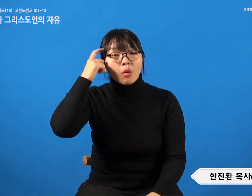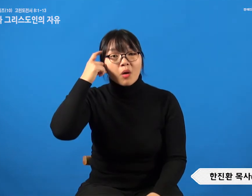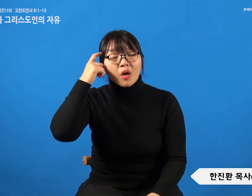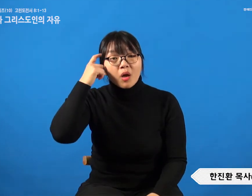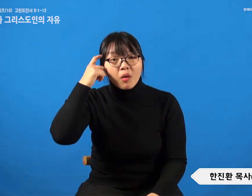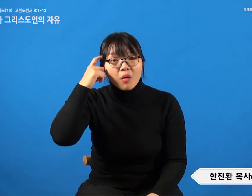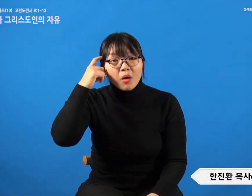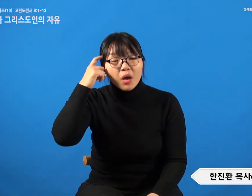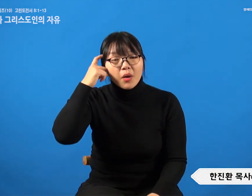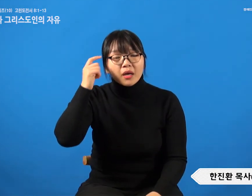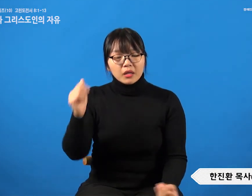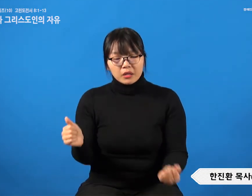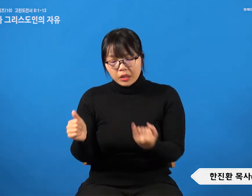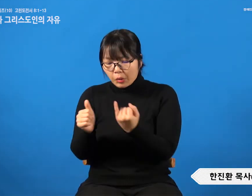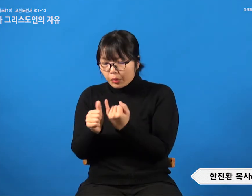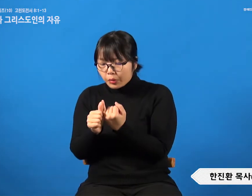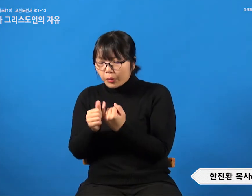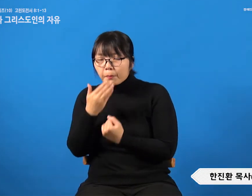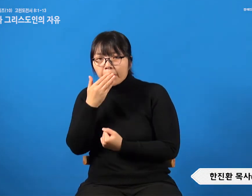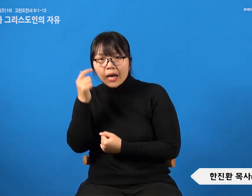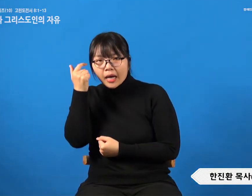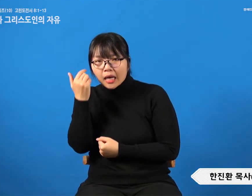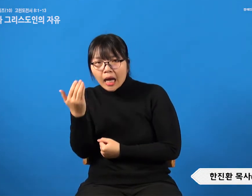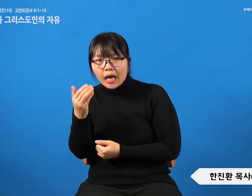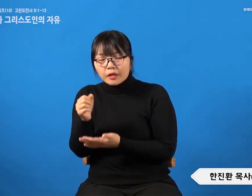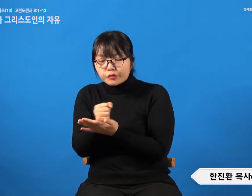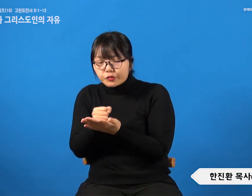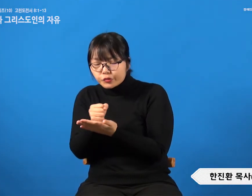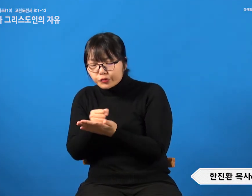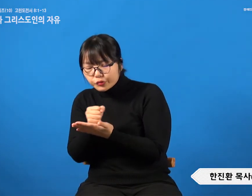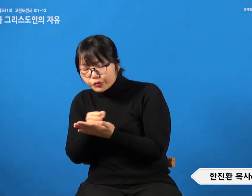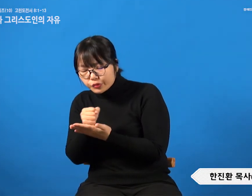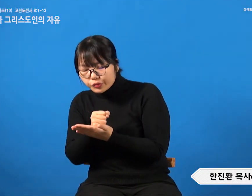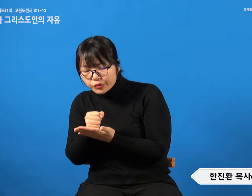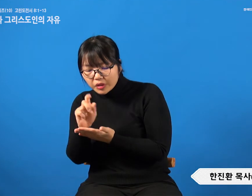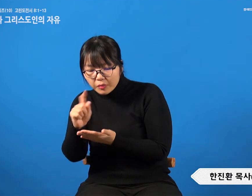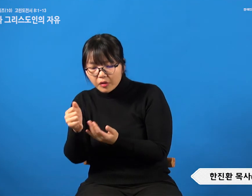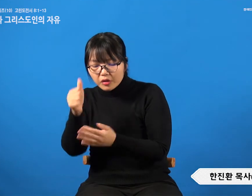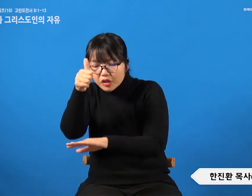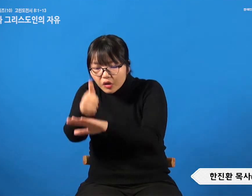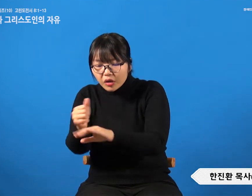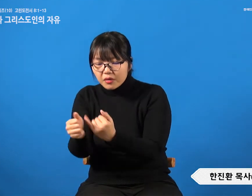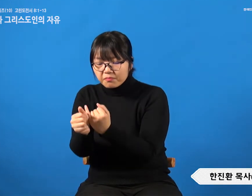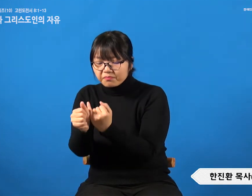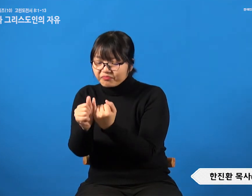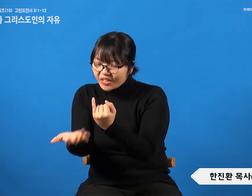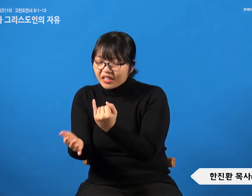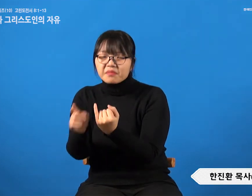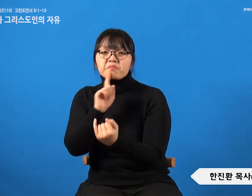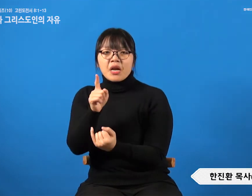궁합을 봤더니 청상과부가 될 팔자다, 그래서 반대를 합니다.